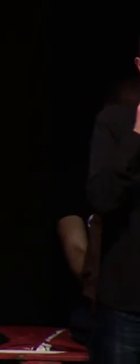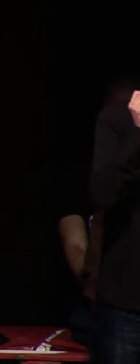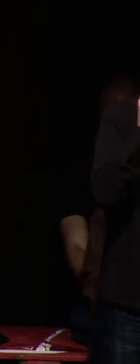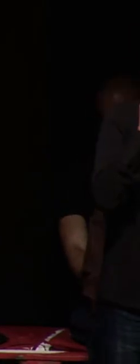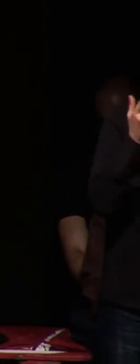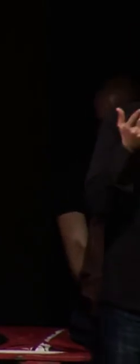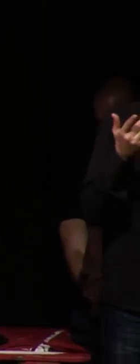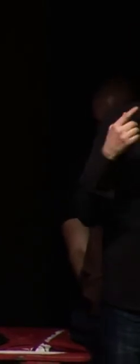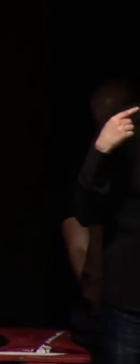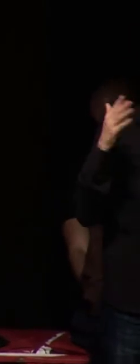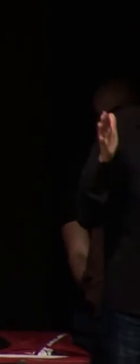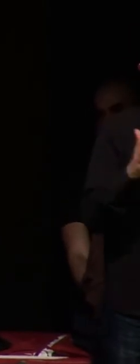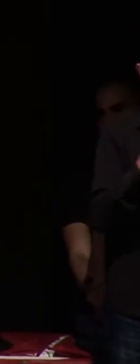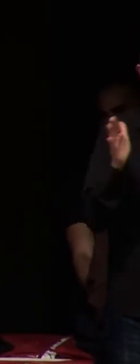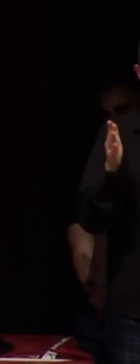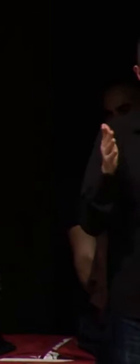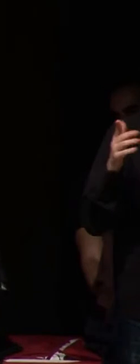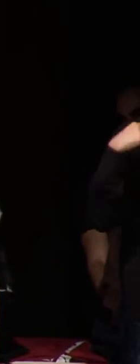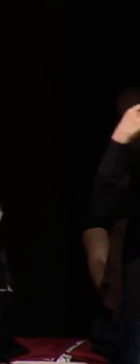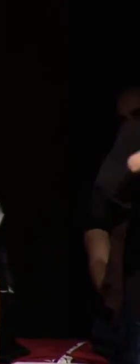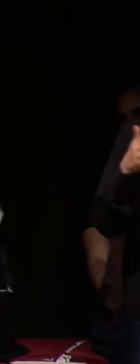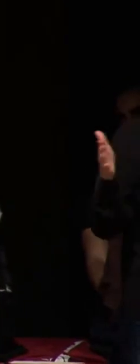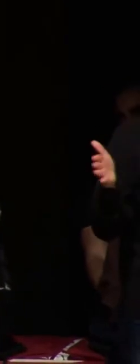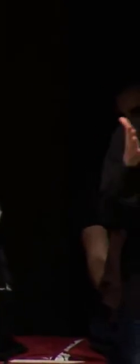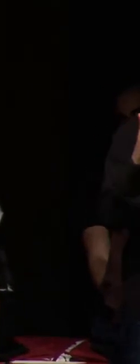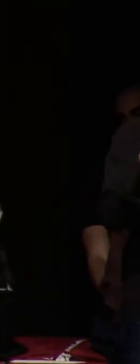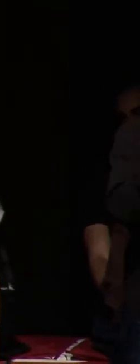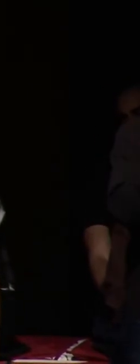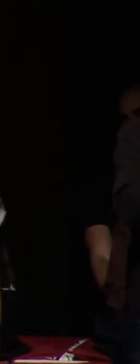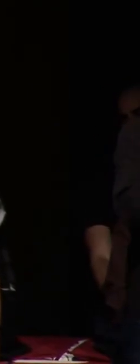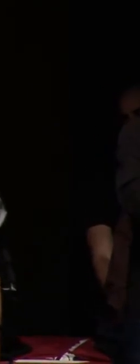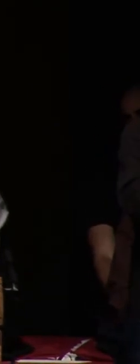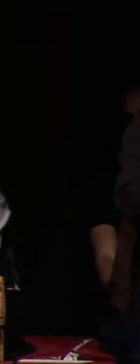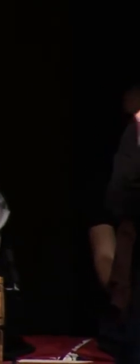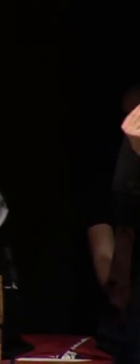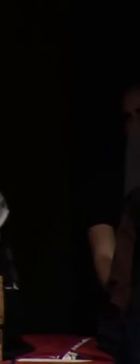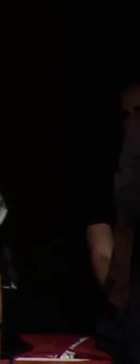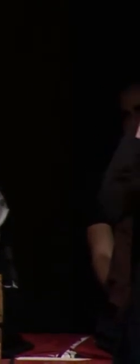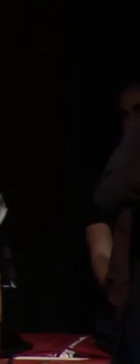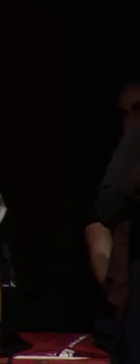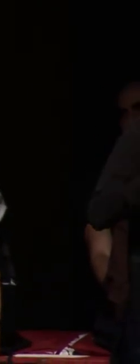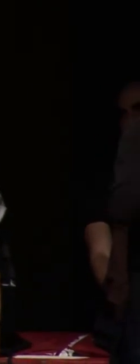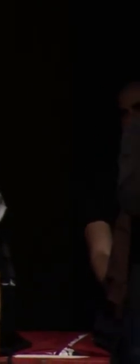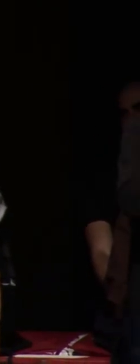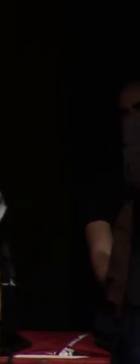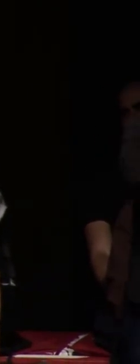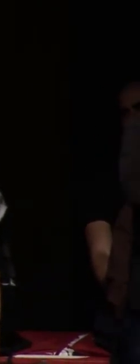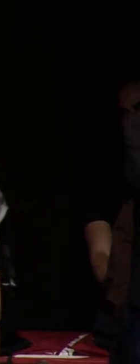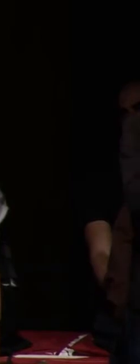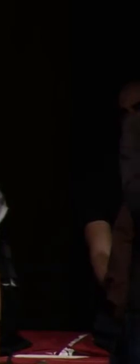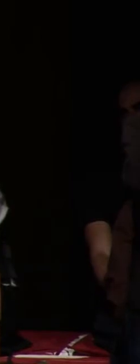la generació millor formada de la història, que no únicament viurà pitjor que els seus pares i les seves mares, sinó que per primera